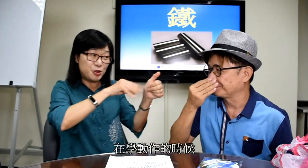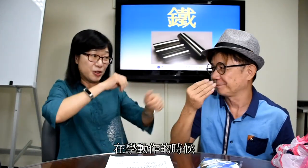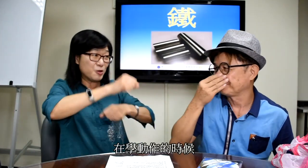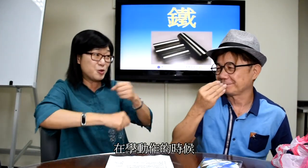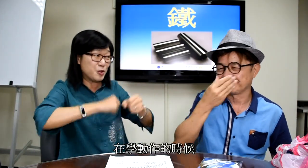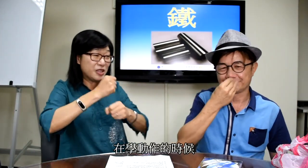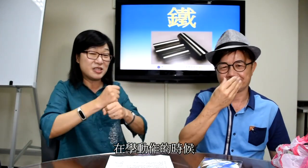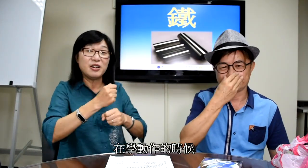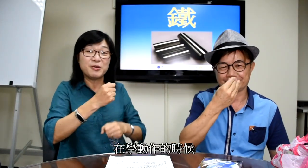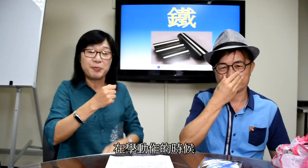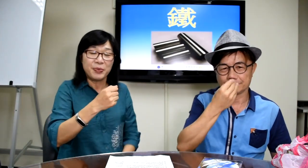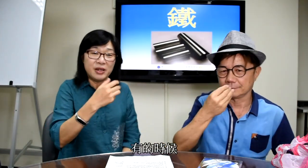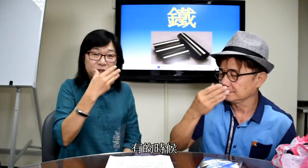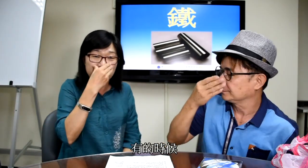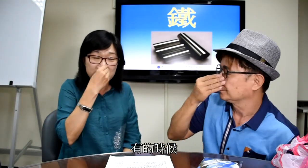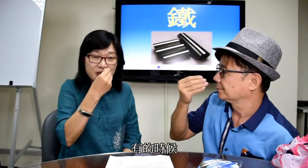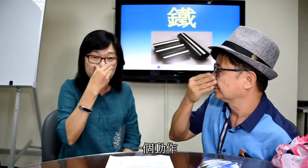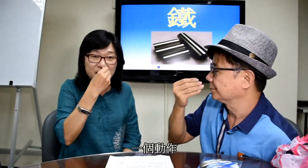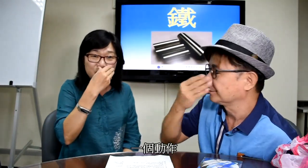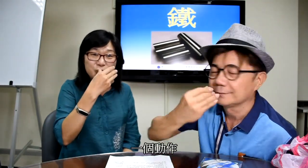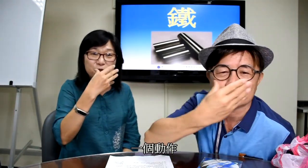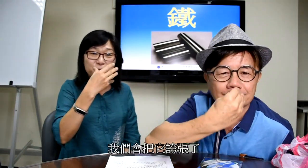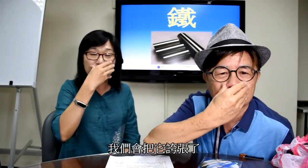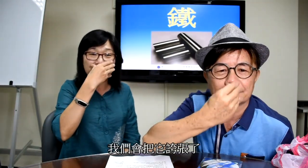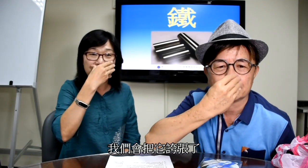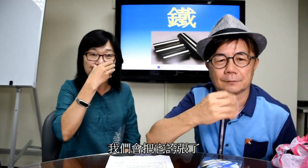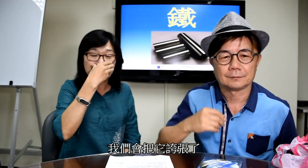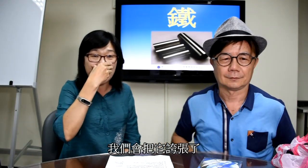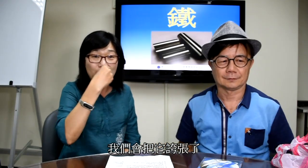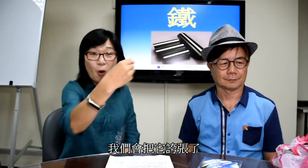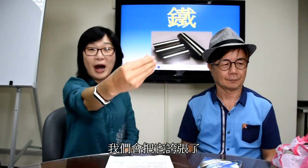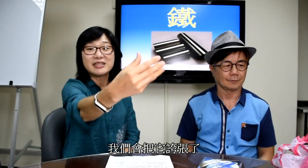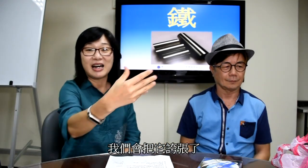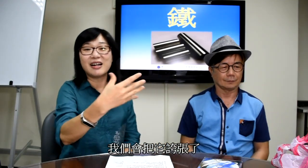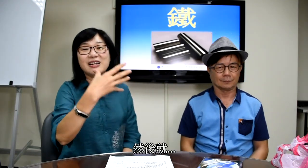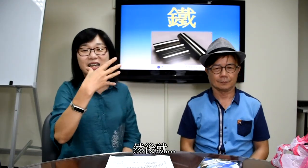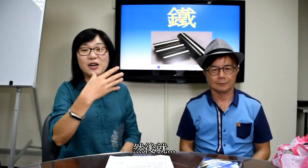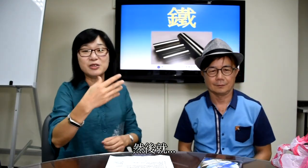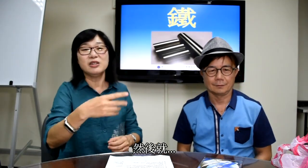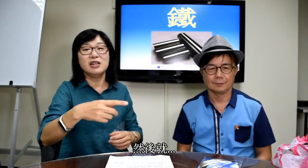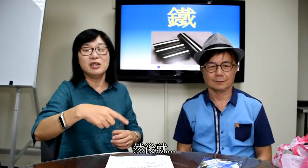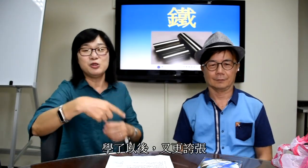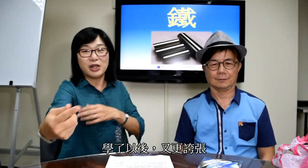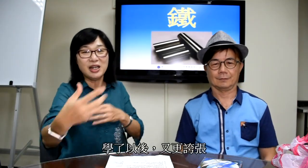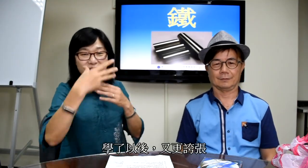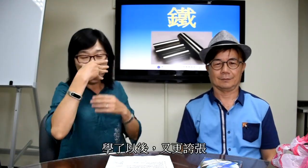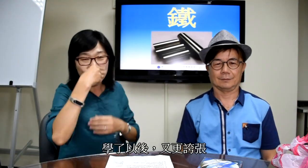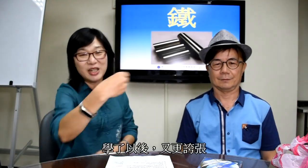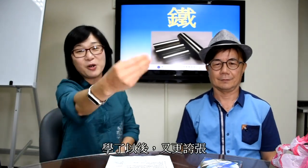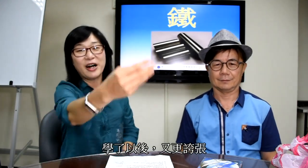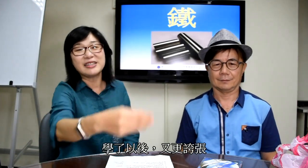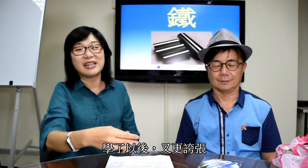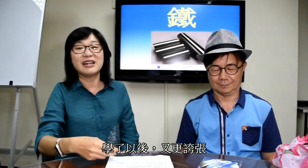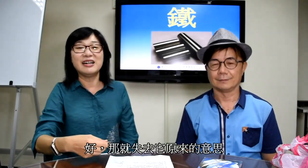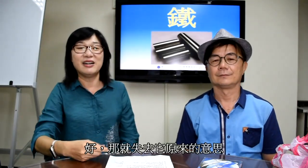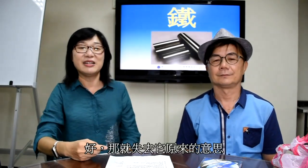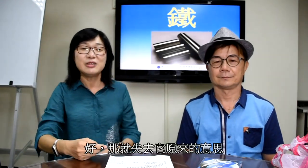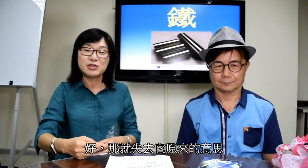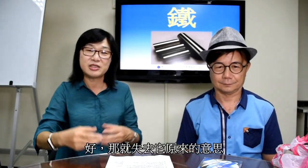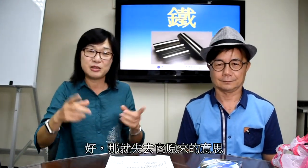动作的时候，有的时候一个动作我们会把它夸张了，然后就学了以后又更夸张，好，那就失去